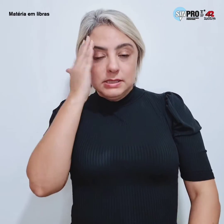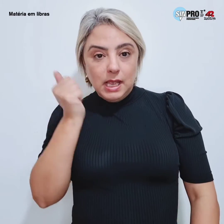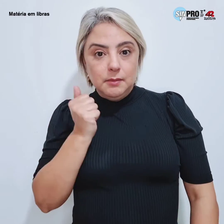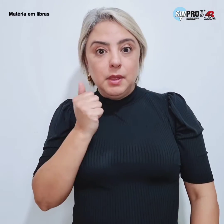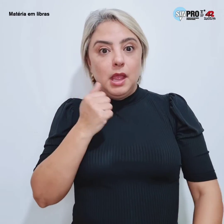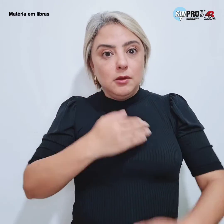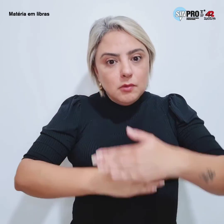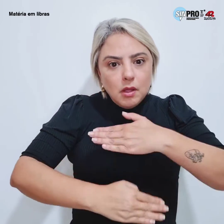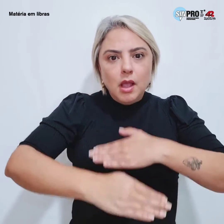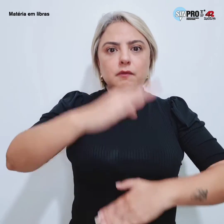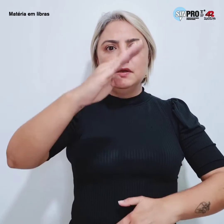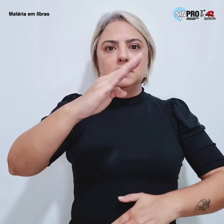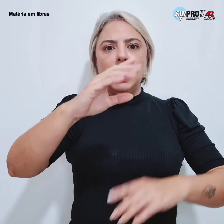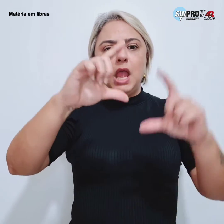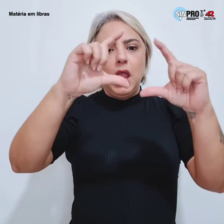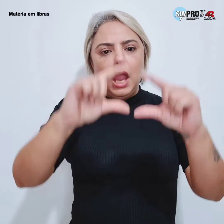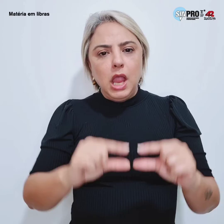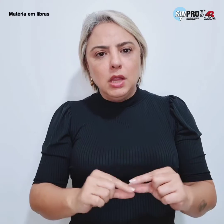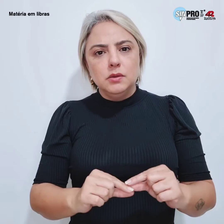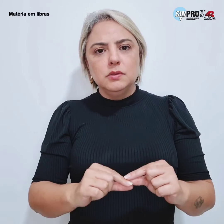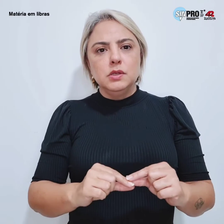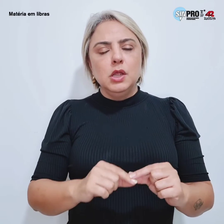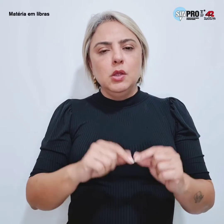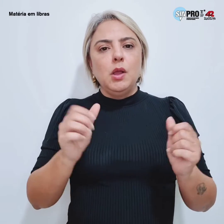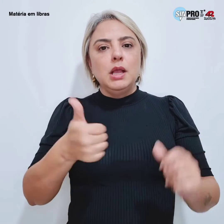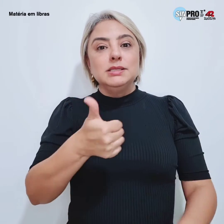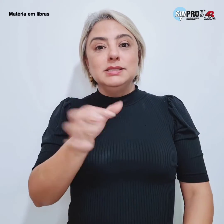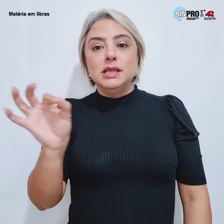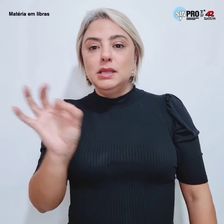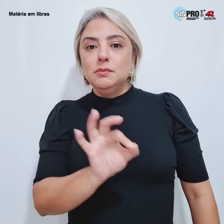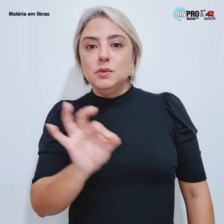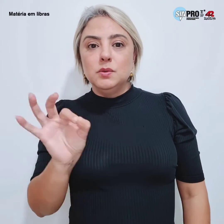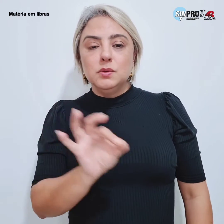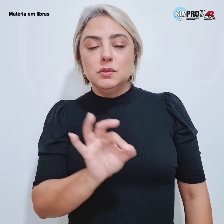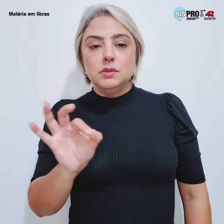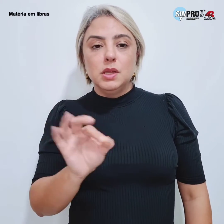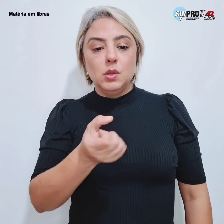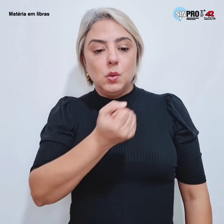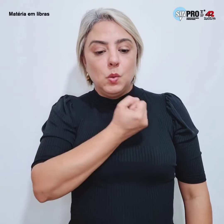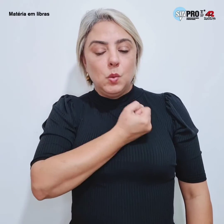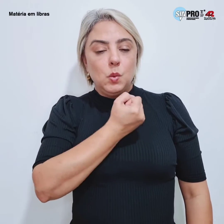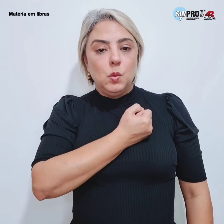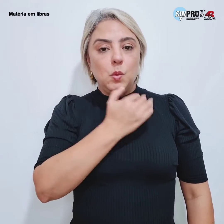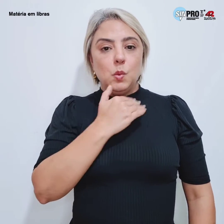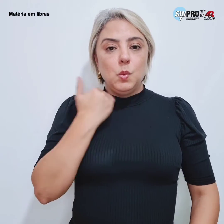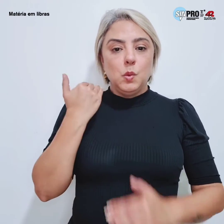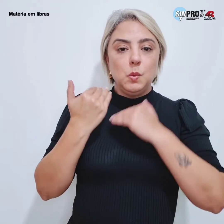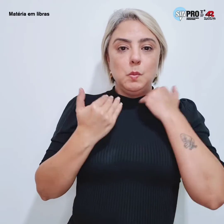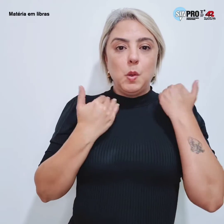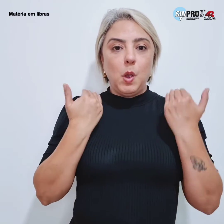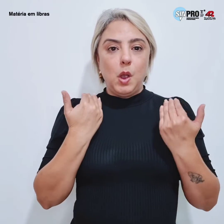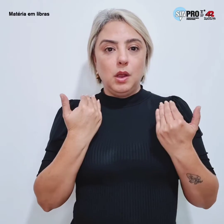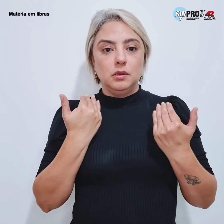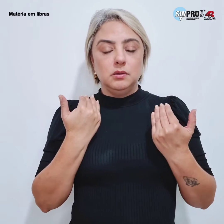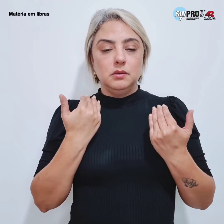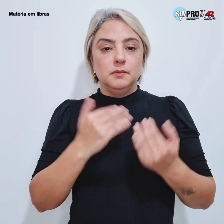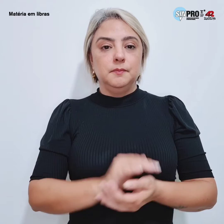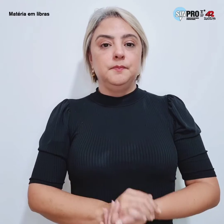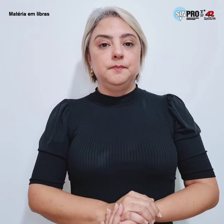contornar, reduzindo em quase 100% o número de mortes com a